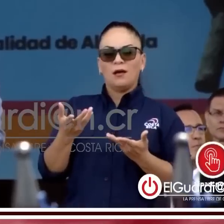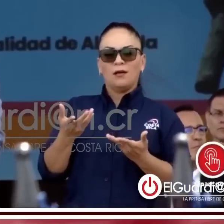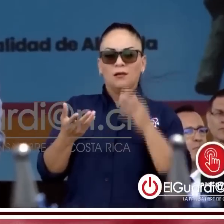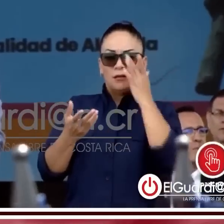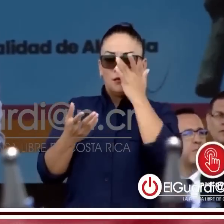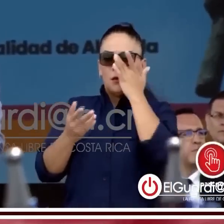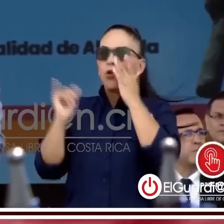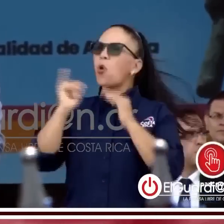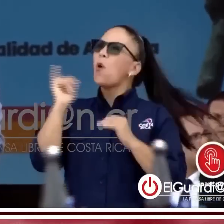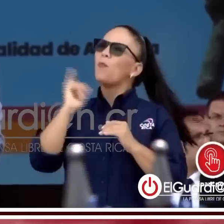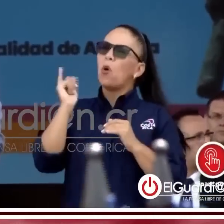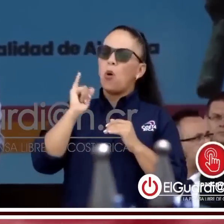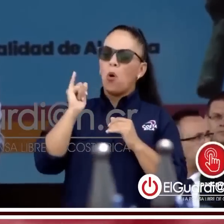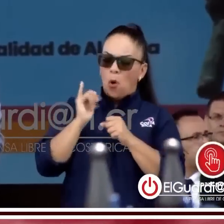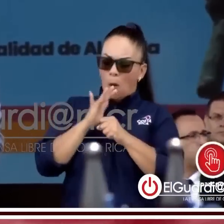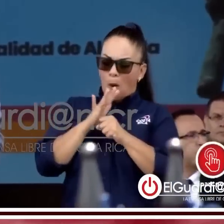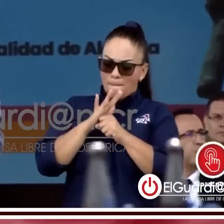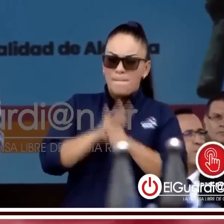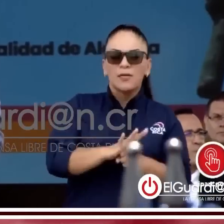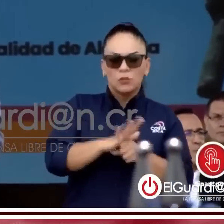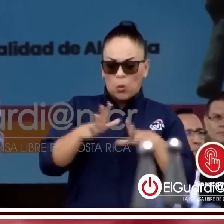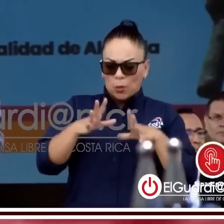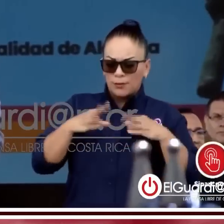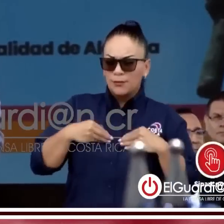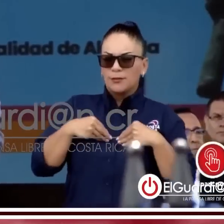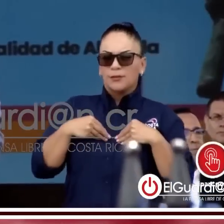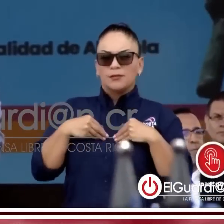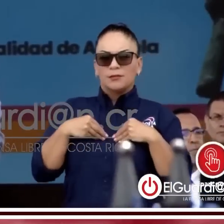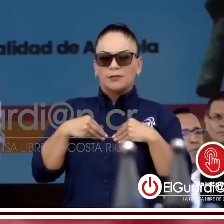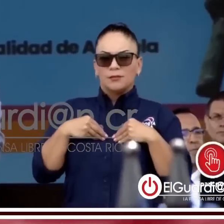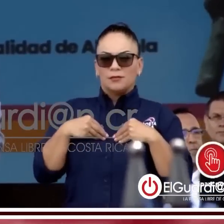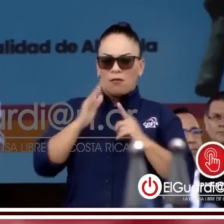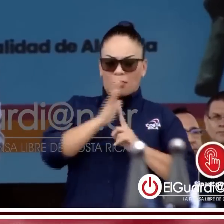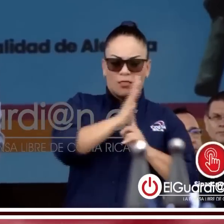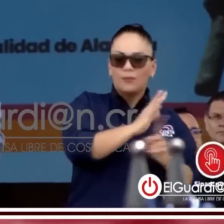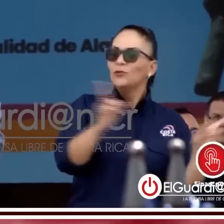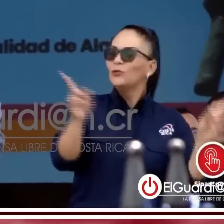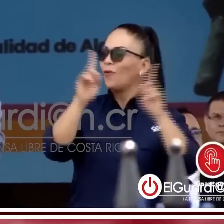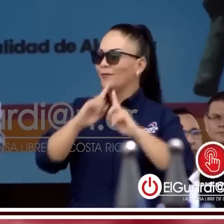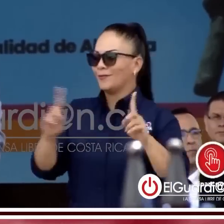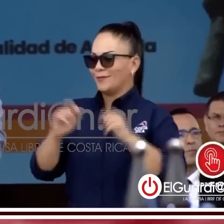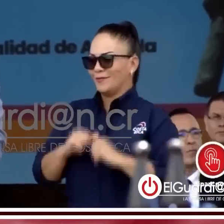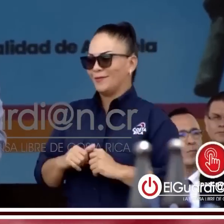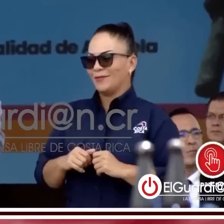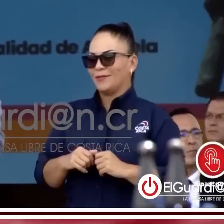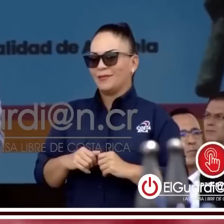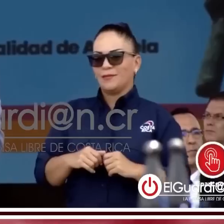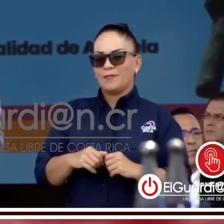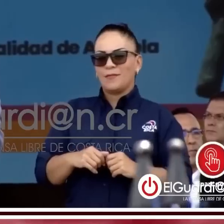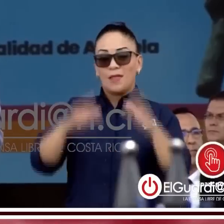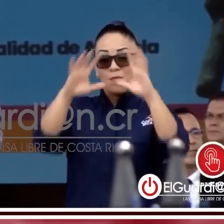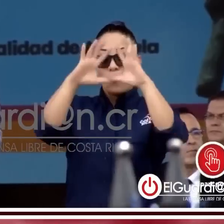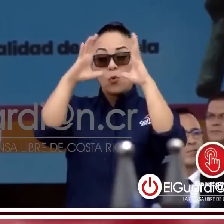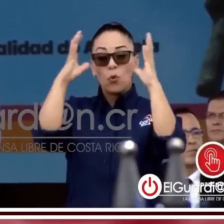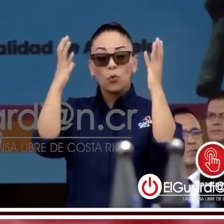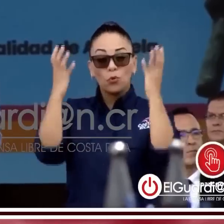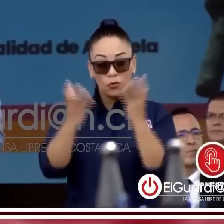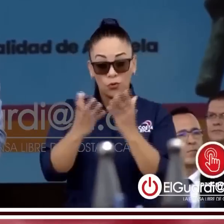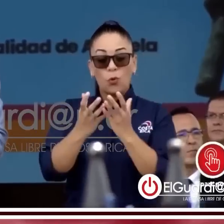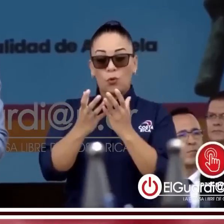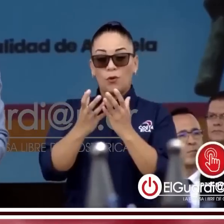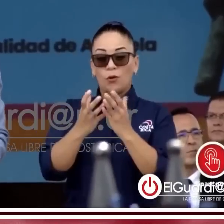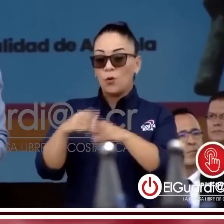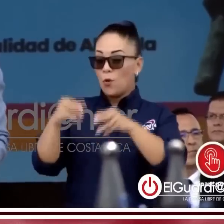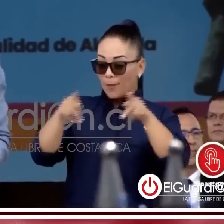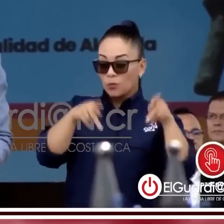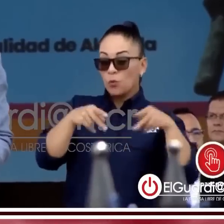infame de la opresión, que no debe haber tener cabida en un mundo donde los